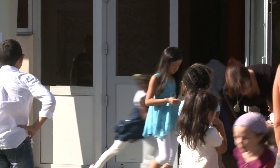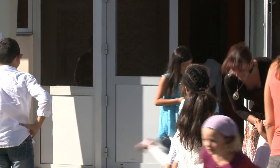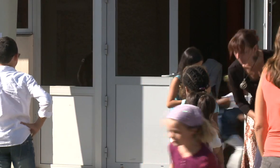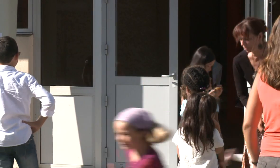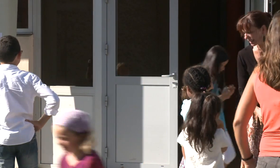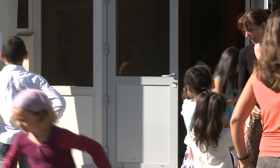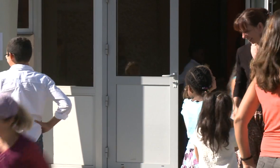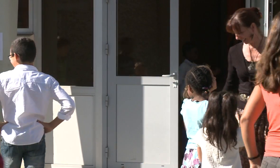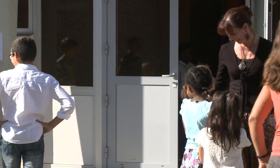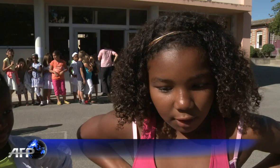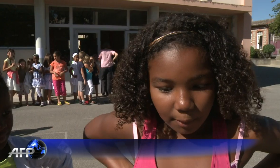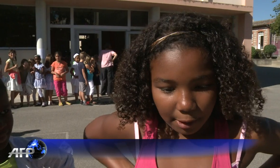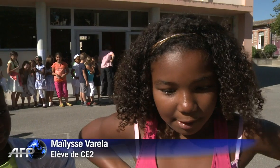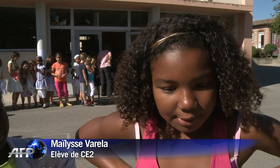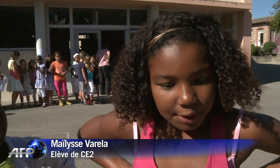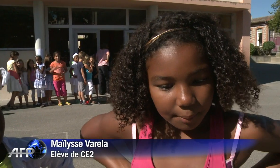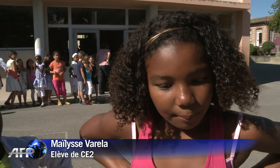bien. J'arrive à parler avec eux quand même.